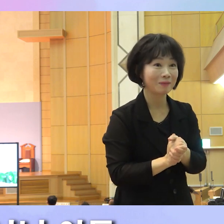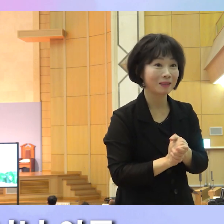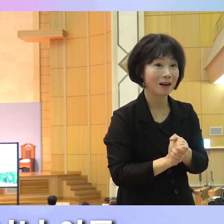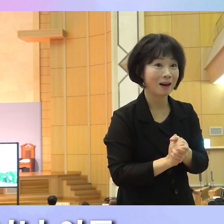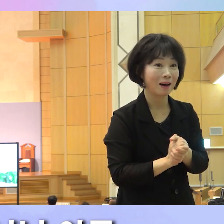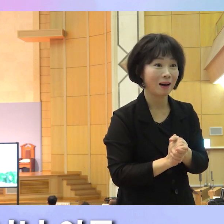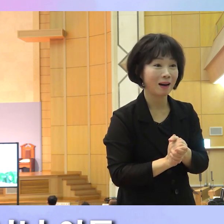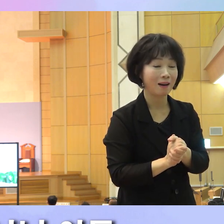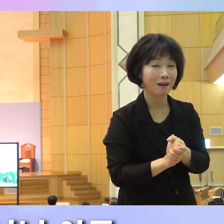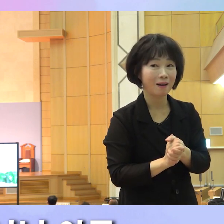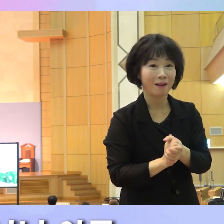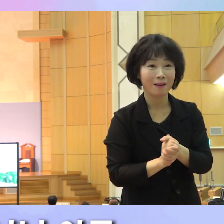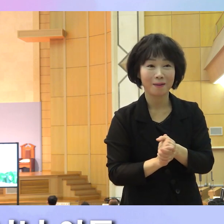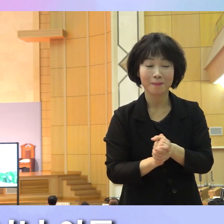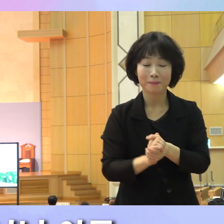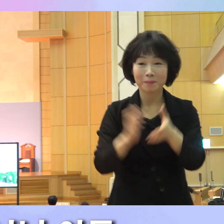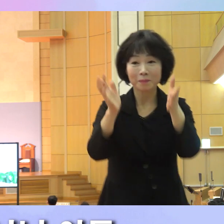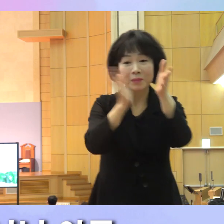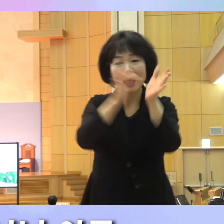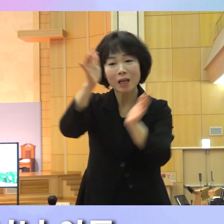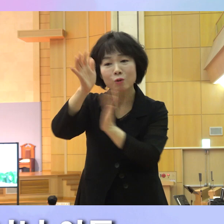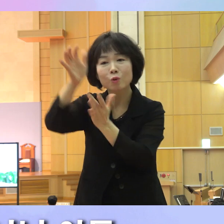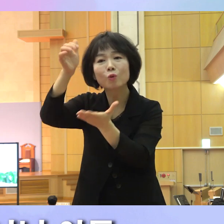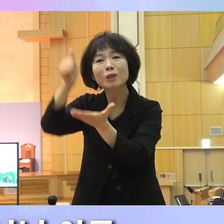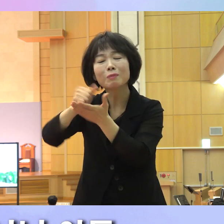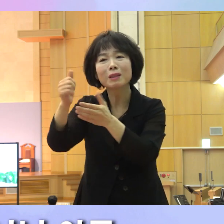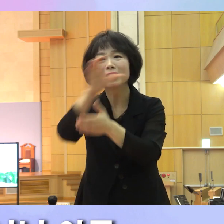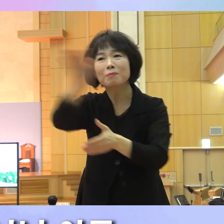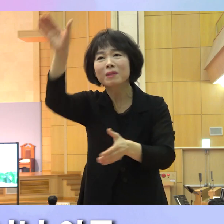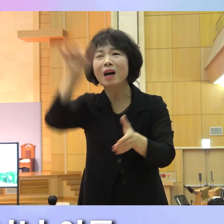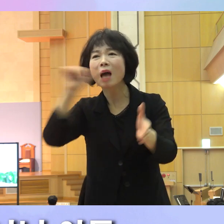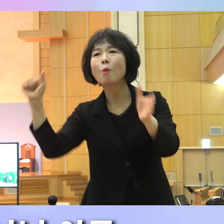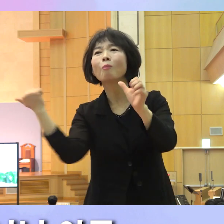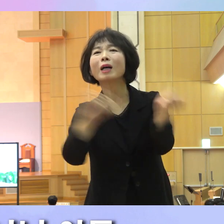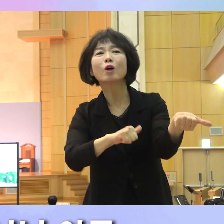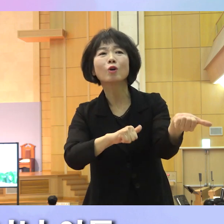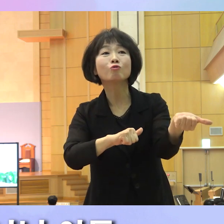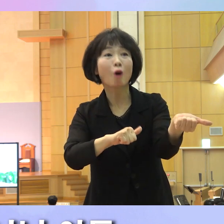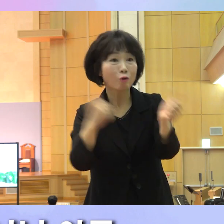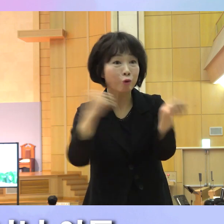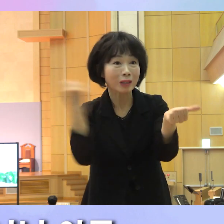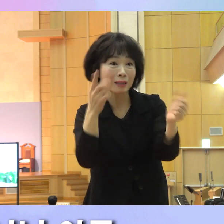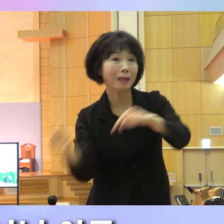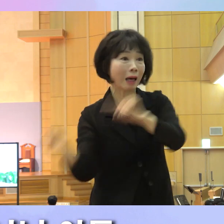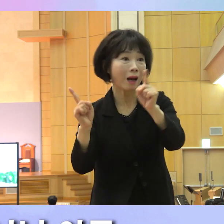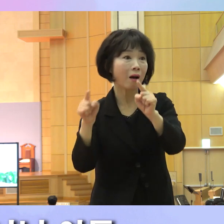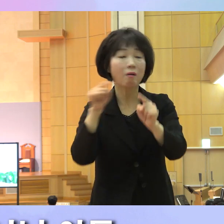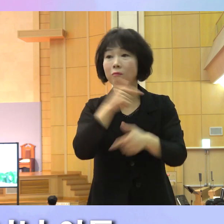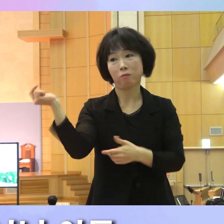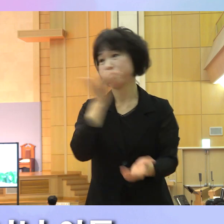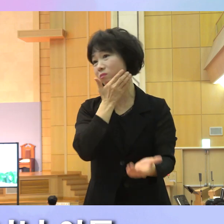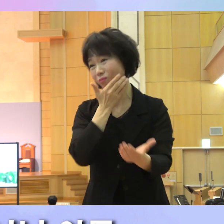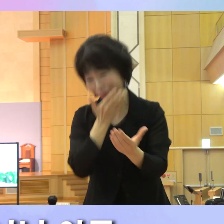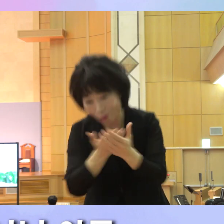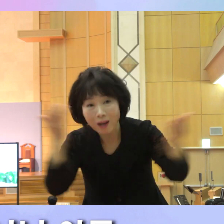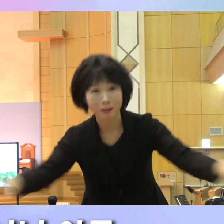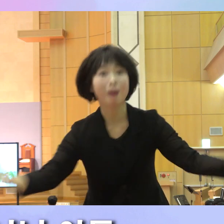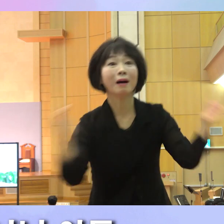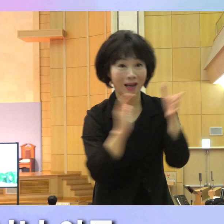그래서 예수님이 죽었다가 살아났다는 거, 오늘 주제가 살아계신